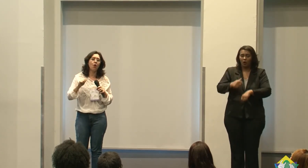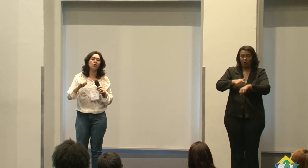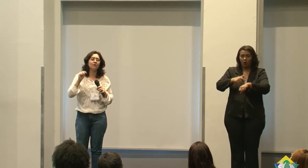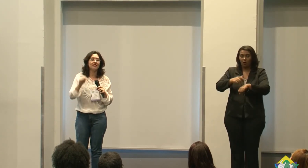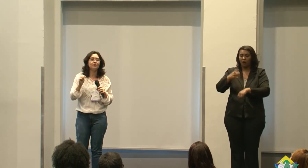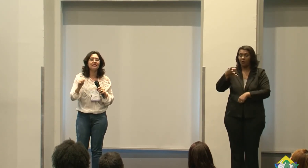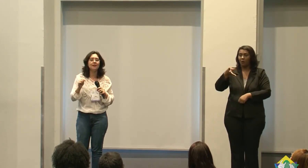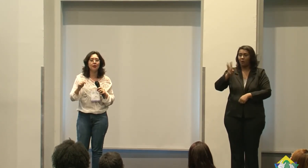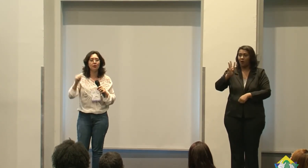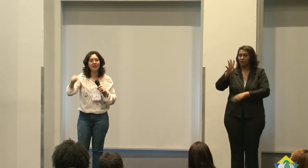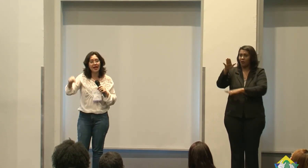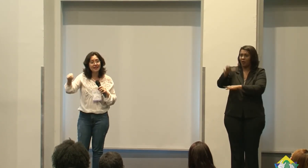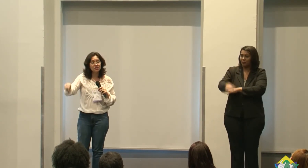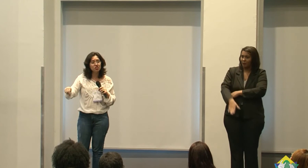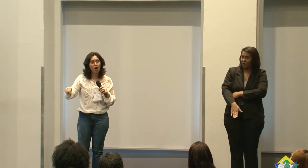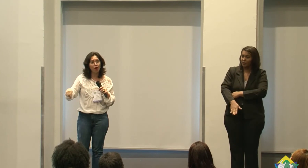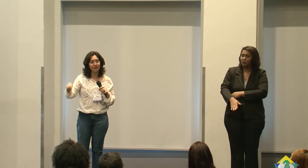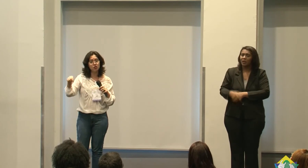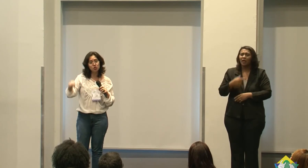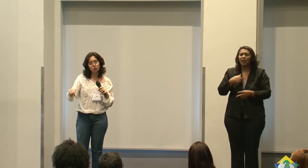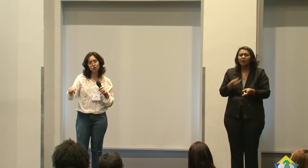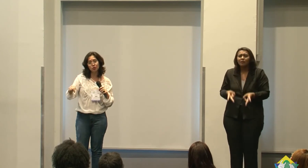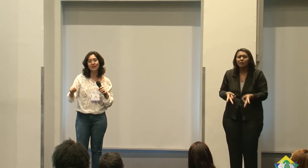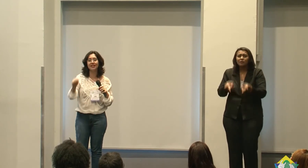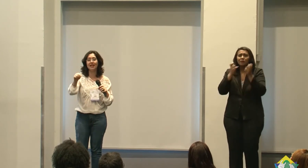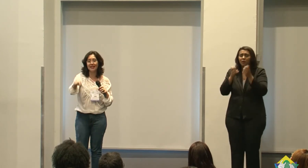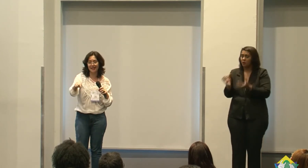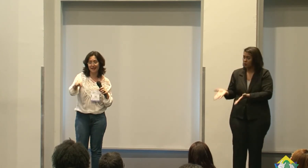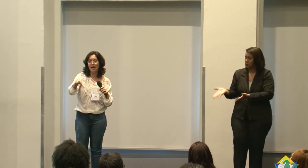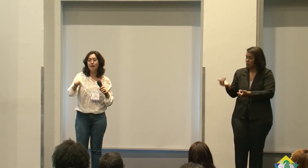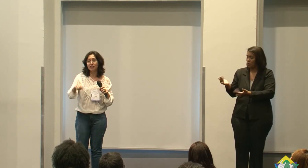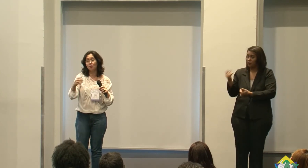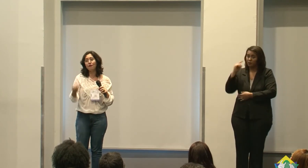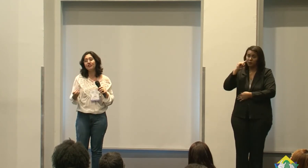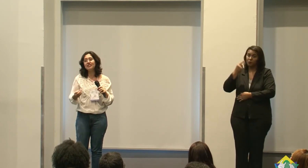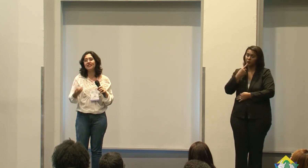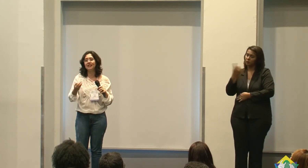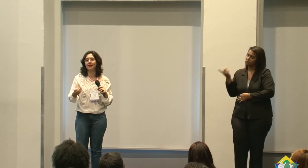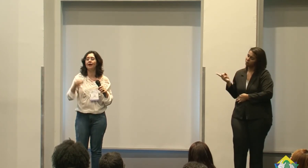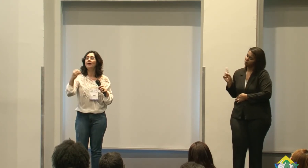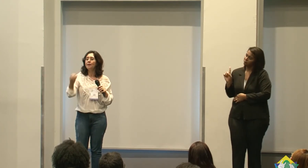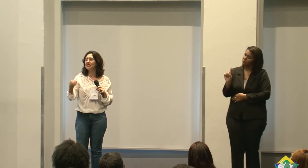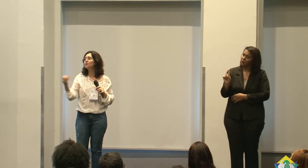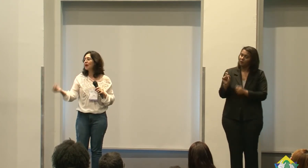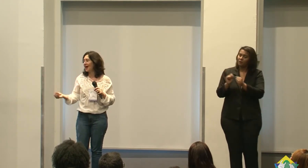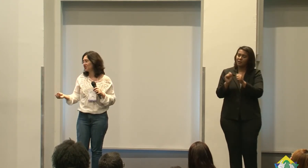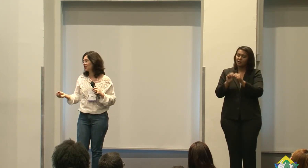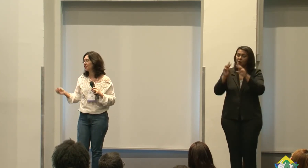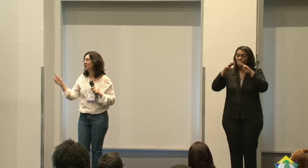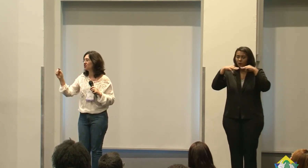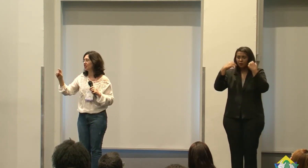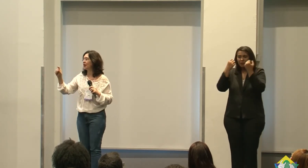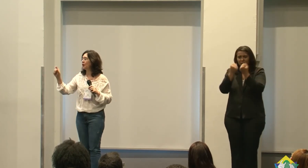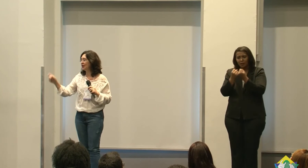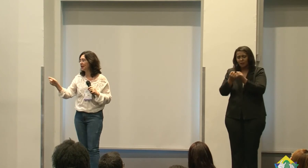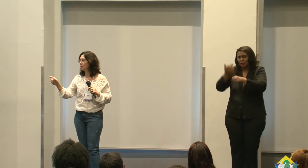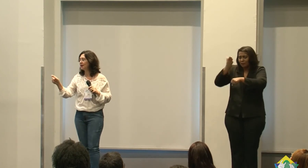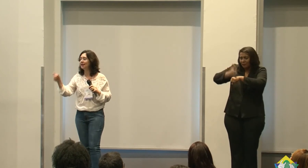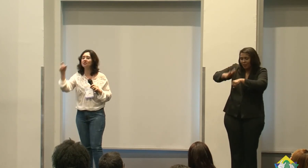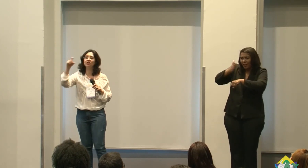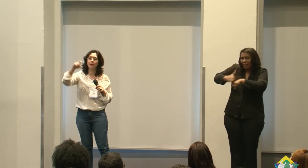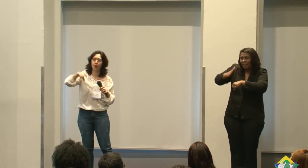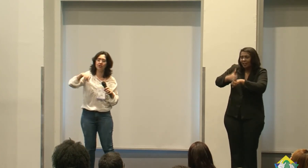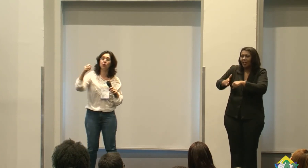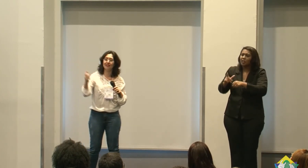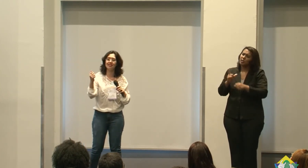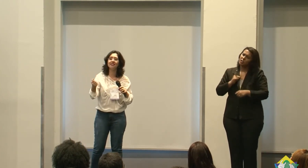cada encontro, mas ele percebeu que esse jovem surdo que ia ali fazer uma oficina mais prática, que tinha teoria no